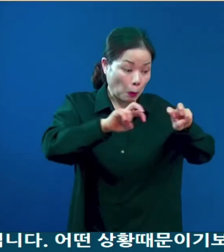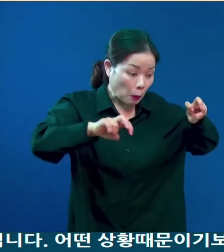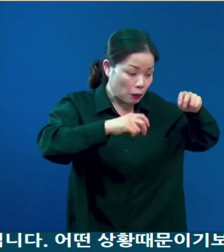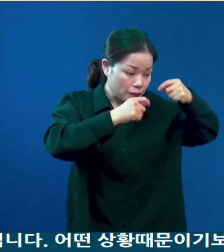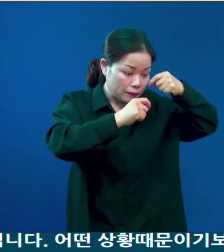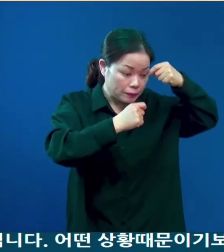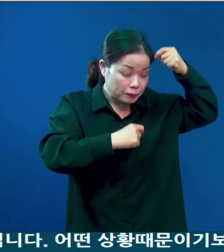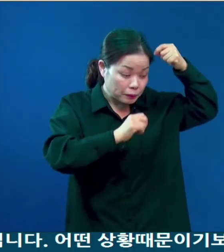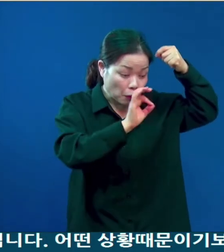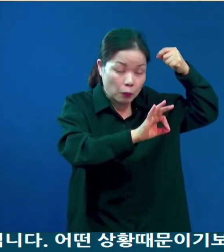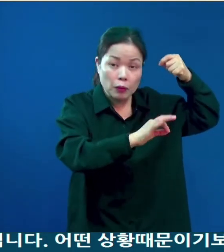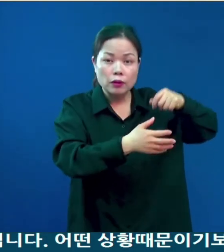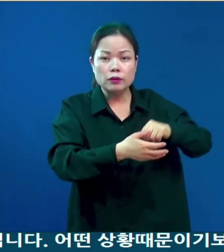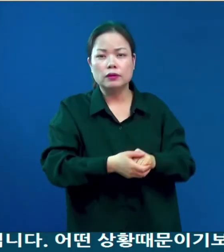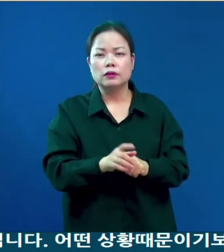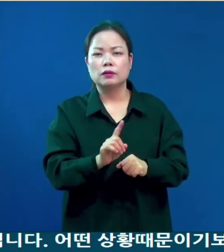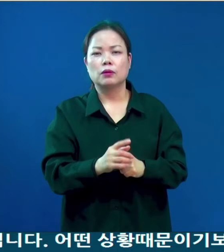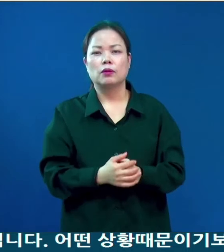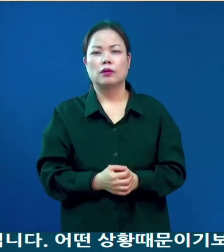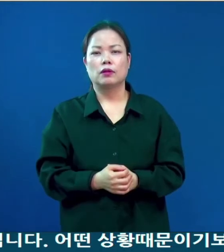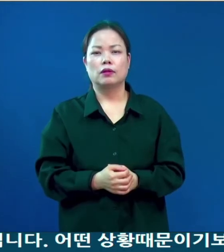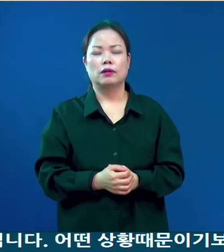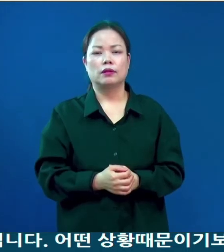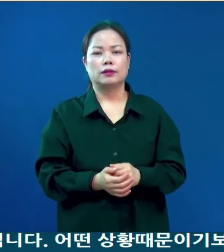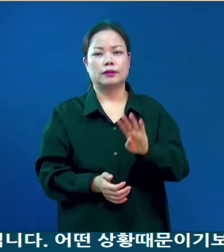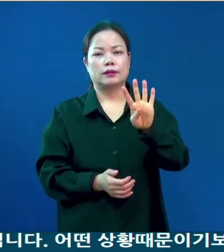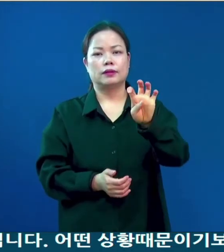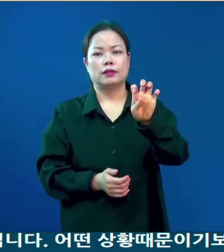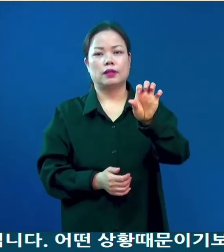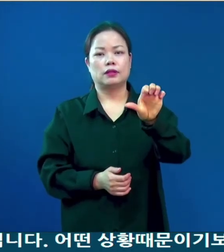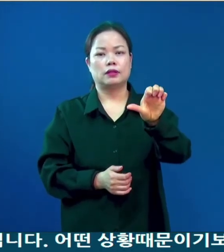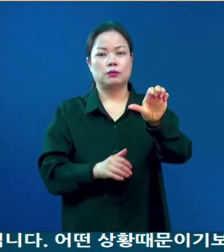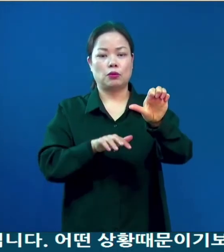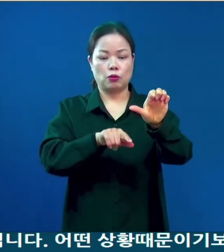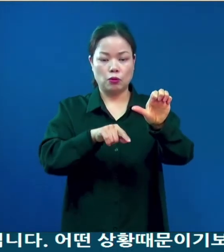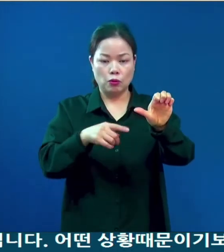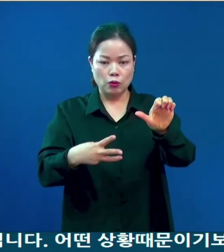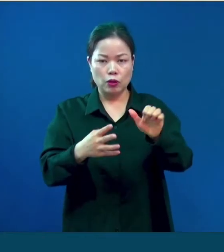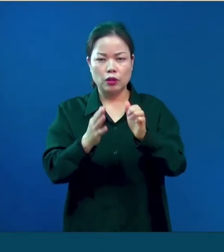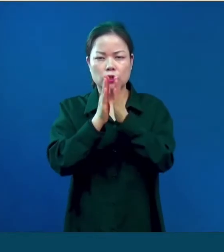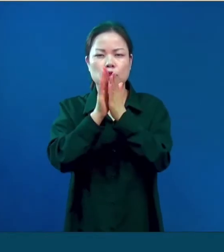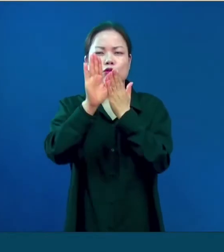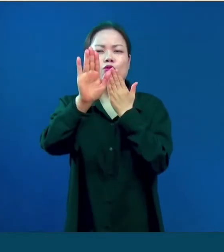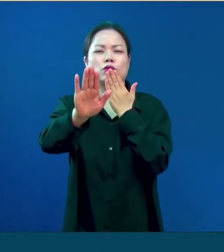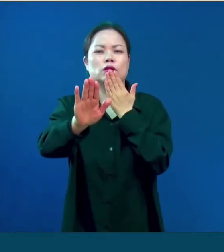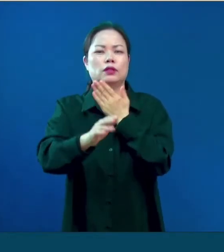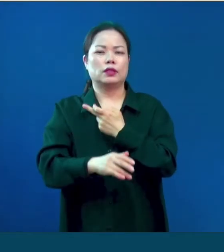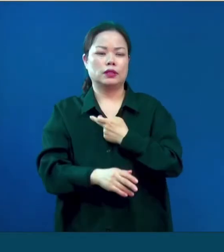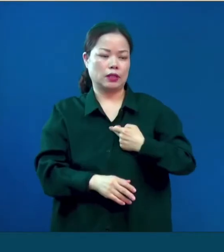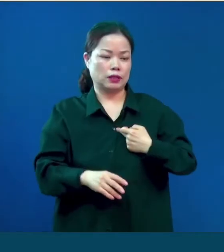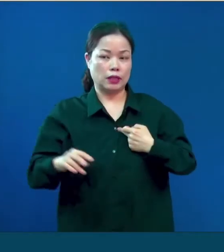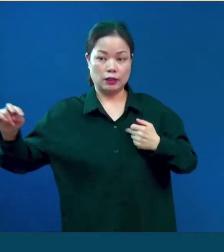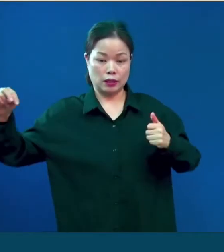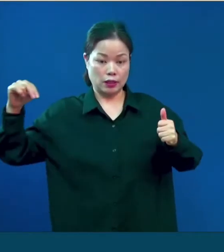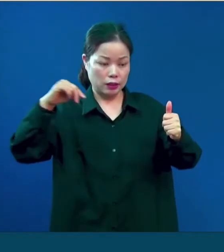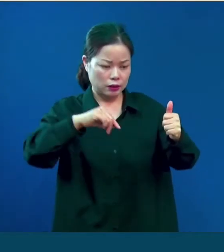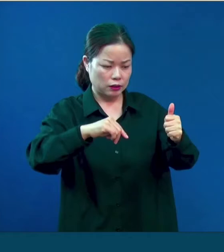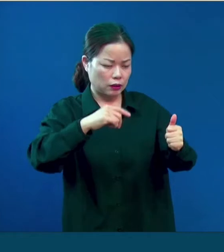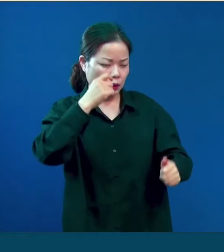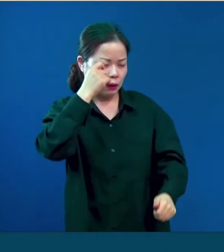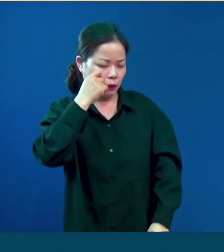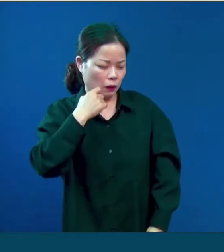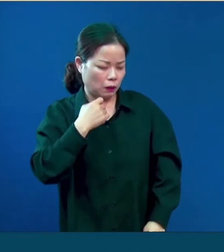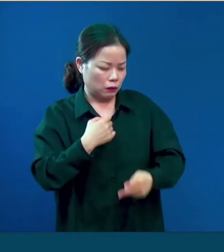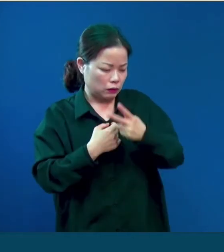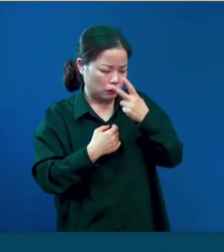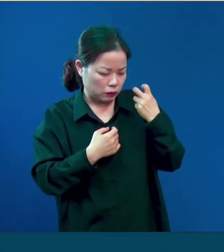중요한 특징을 한 가지 더 발견하게 되는데 45절 보면 기도 후에 일어나 제자들에게 가서 슬픔으로 인하여